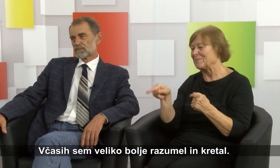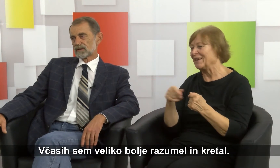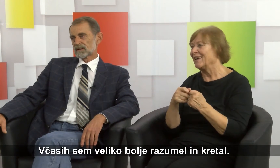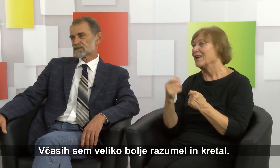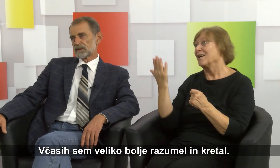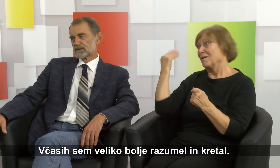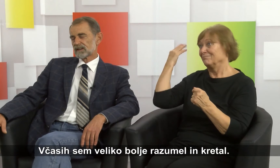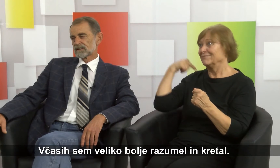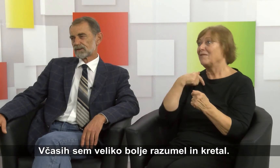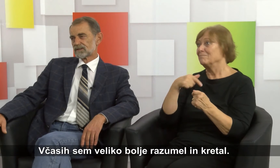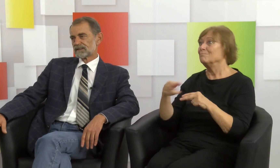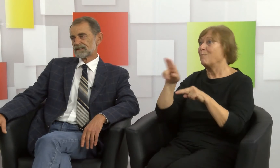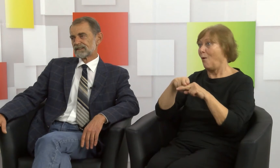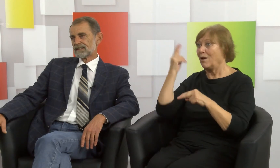bolje razumel in kaj je to.